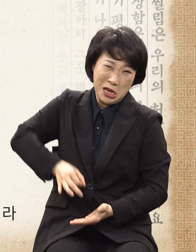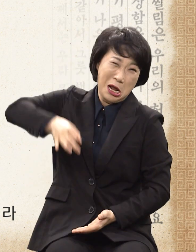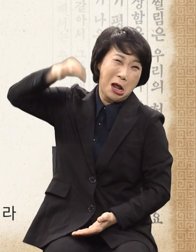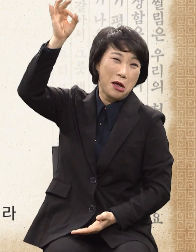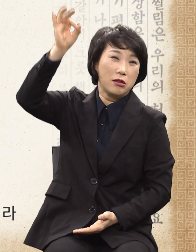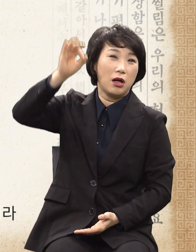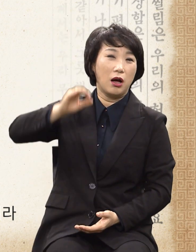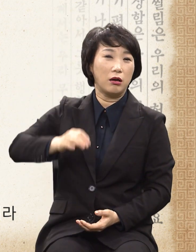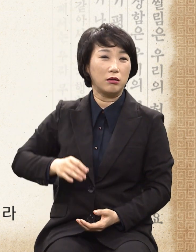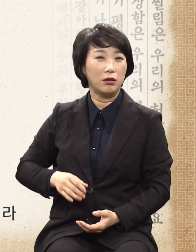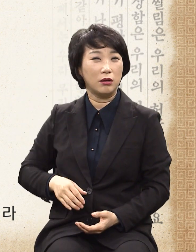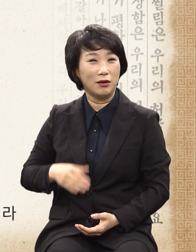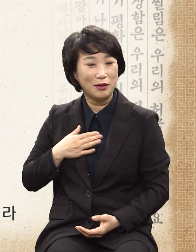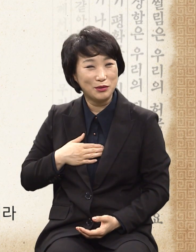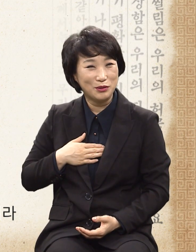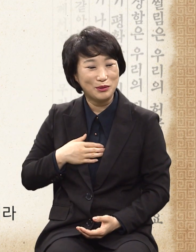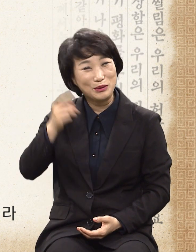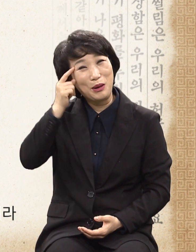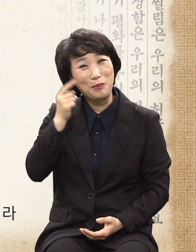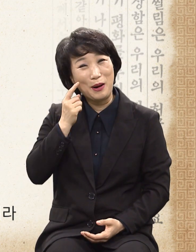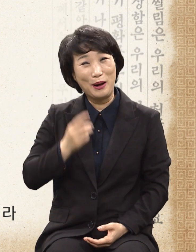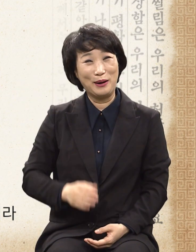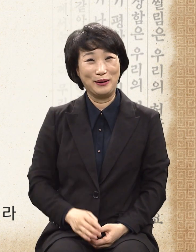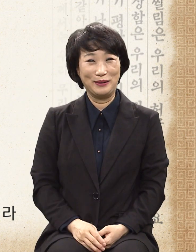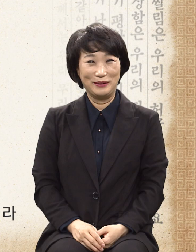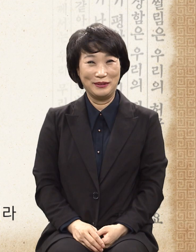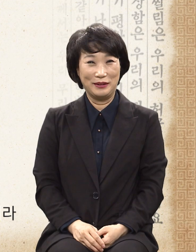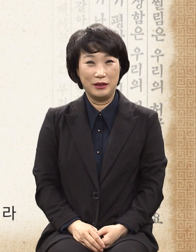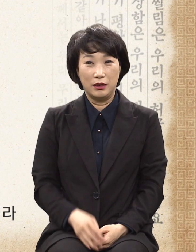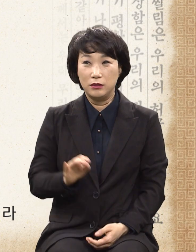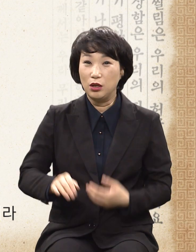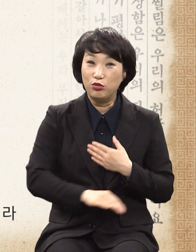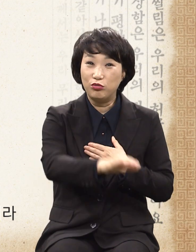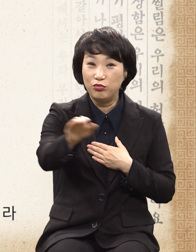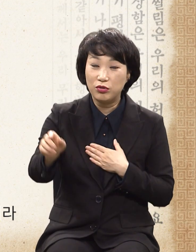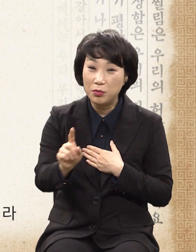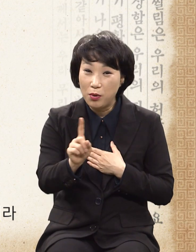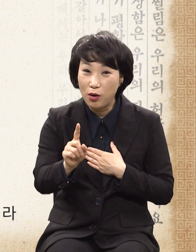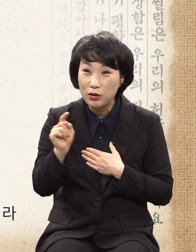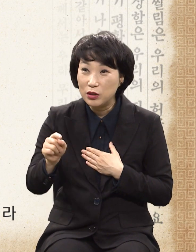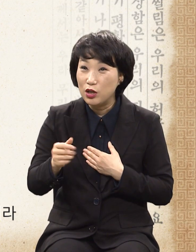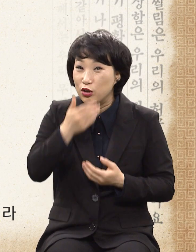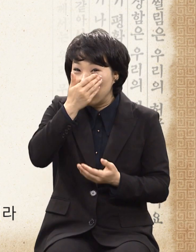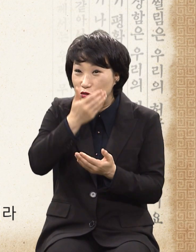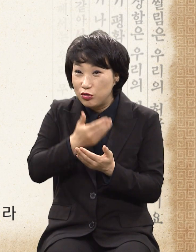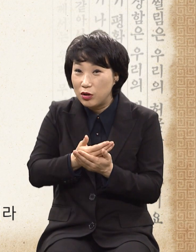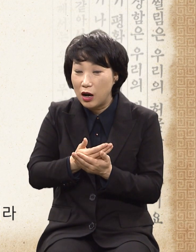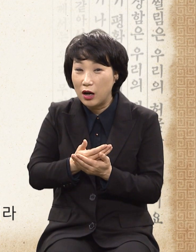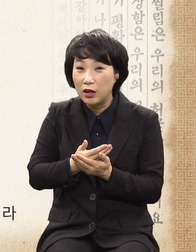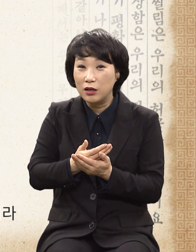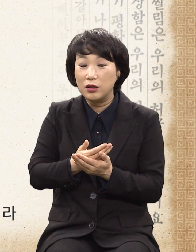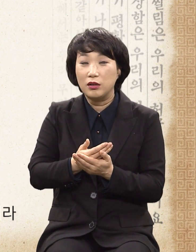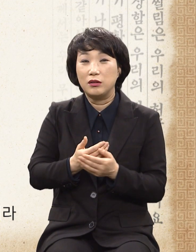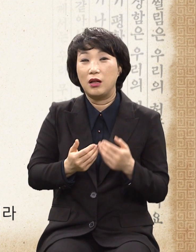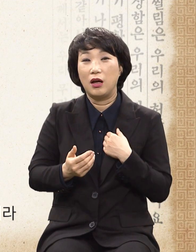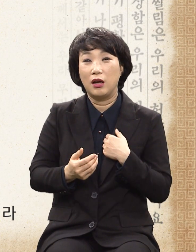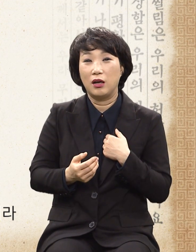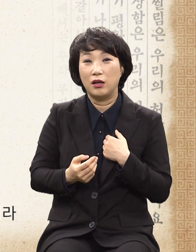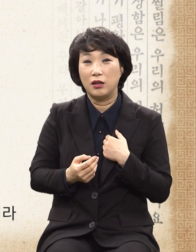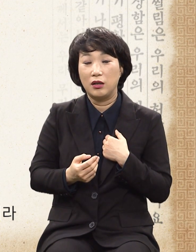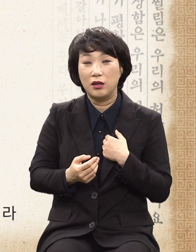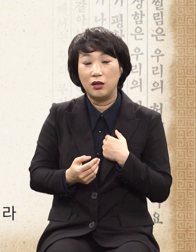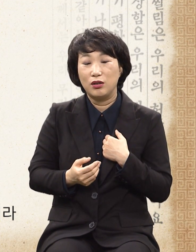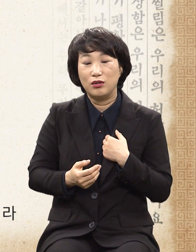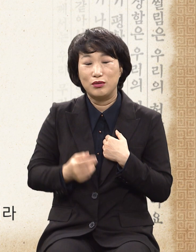비싸게 귀하겠는가 생각해 보세요. 응? 근데 우리는 그 값진 것을 값지게 여기지